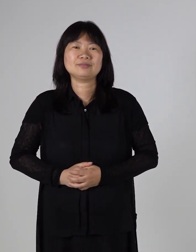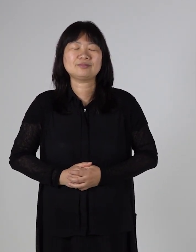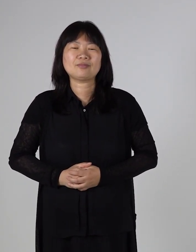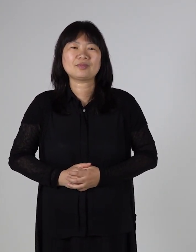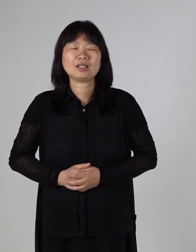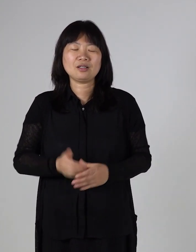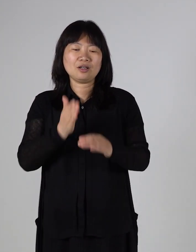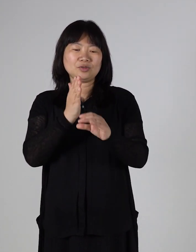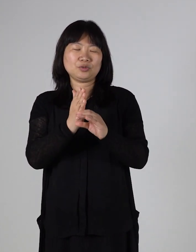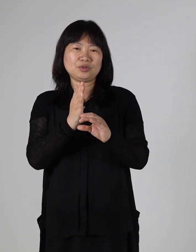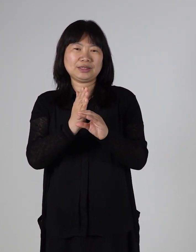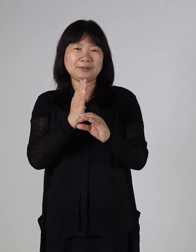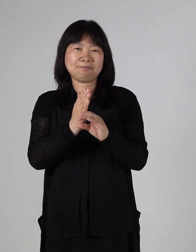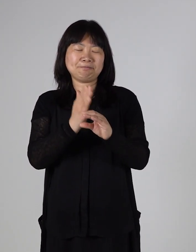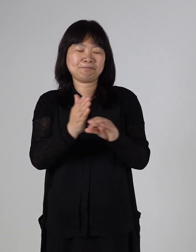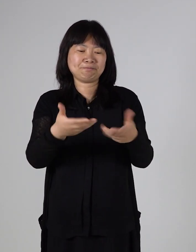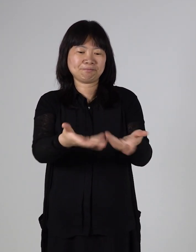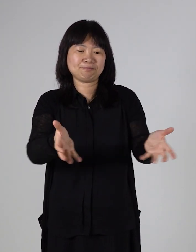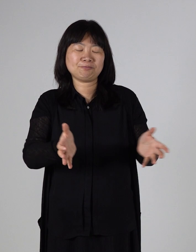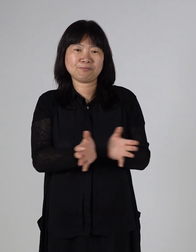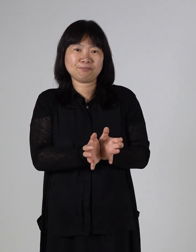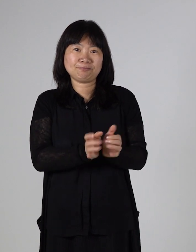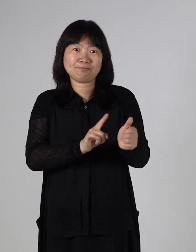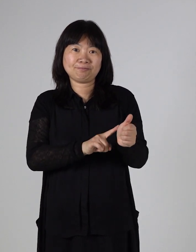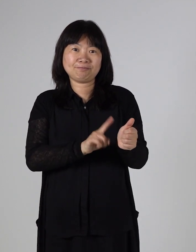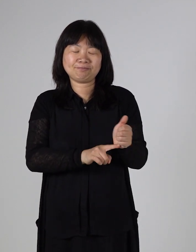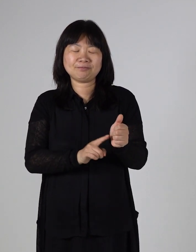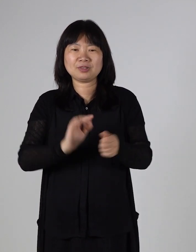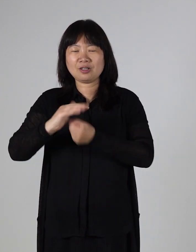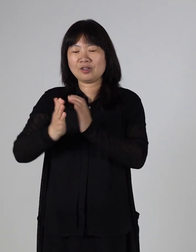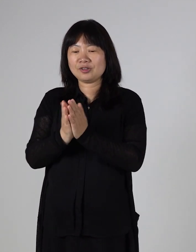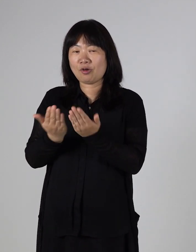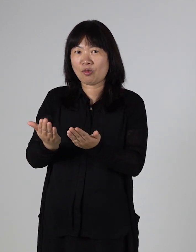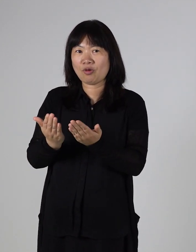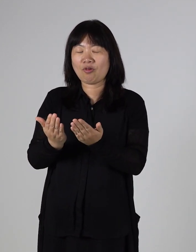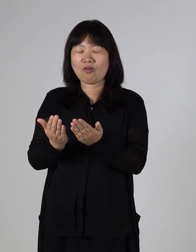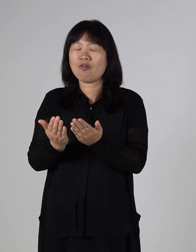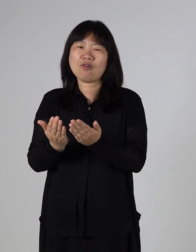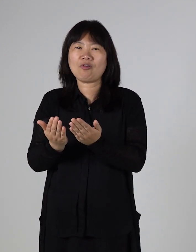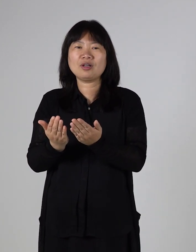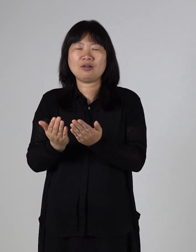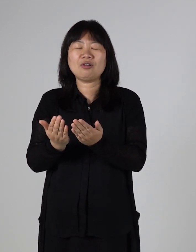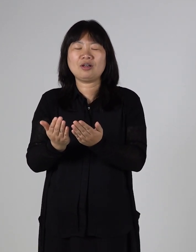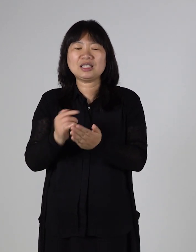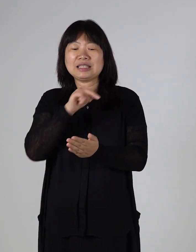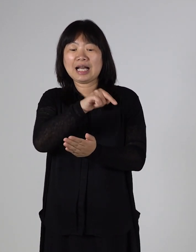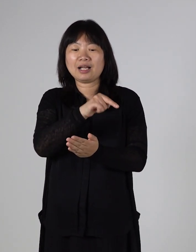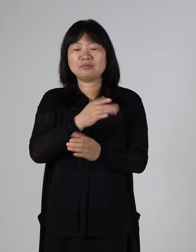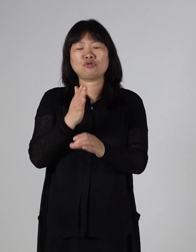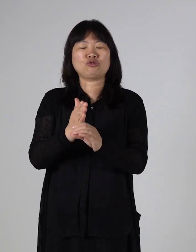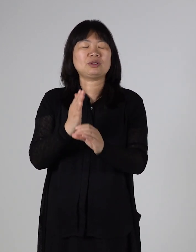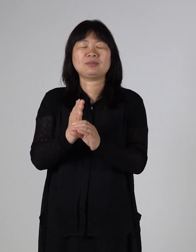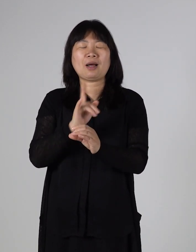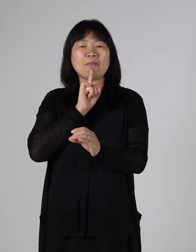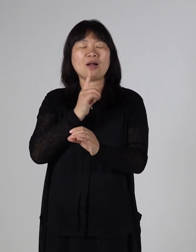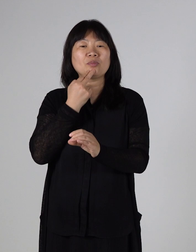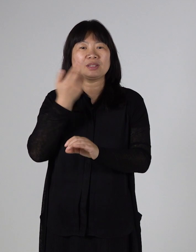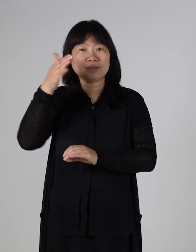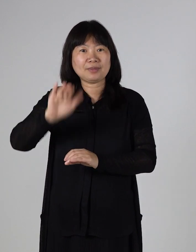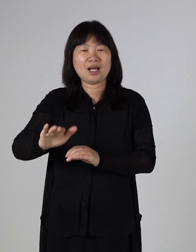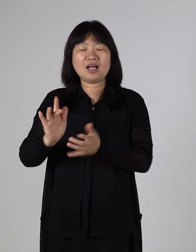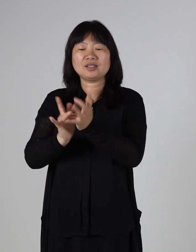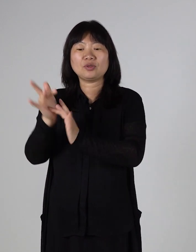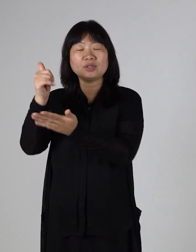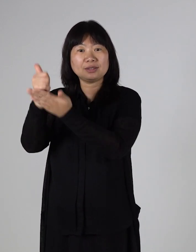핵심 그룹에 해당하는, 그렇다고 성경에 이 사람들이 핵심 그룹이다 이런 설명은 없지만, 예수님의 행적 속에 이